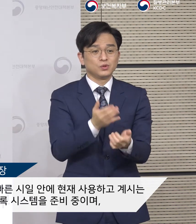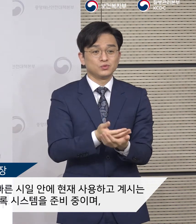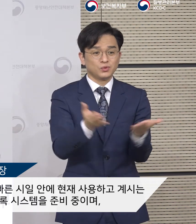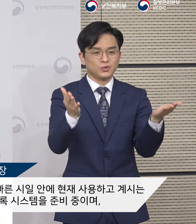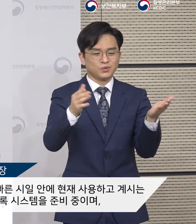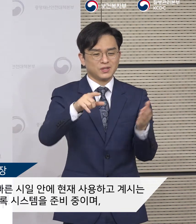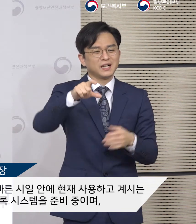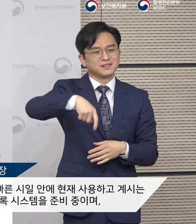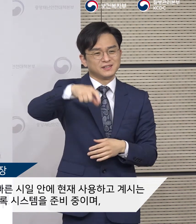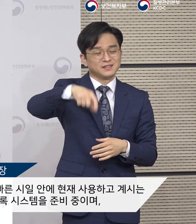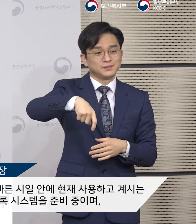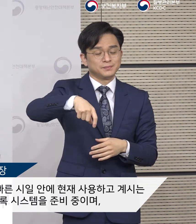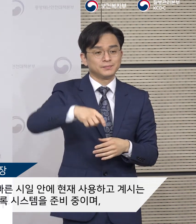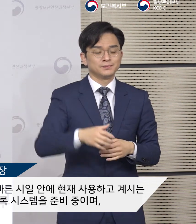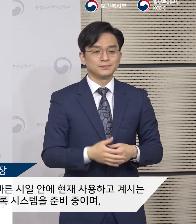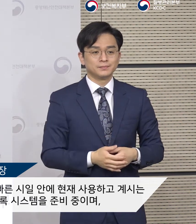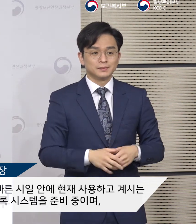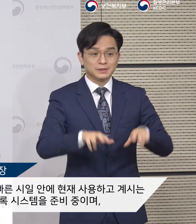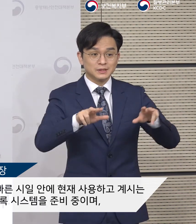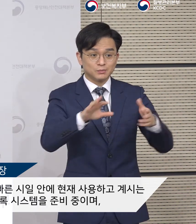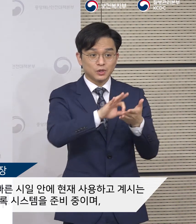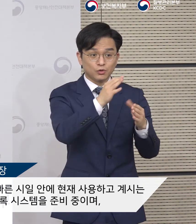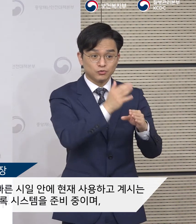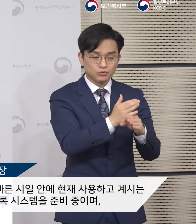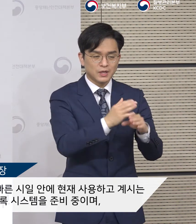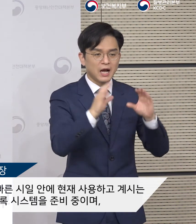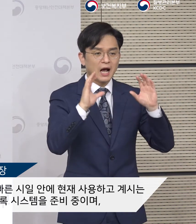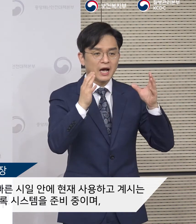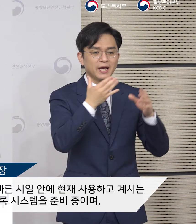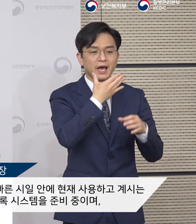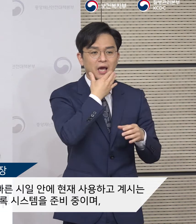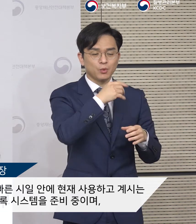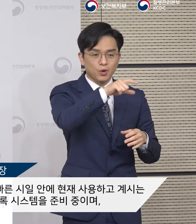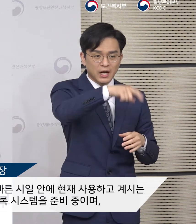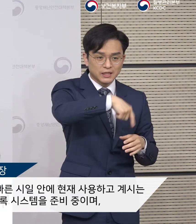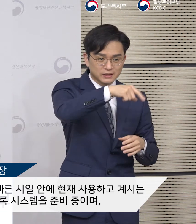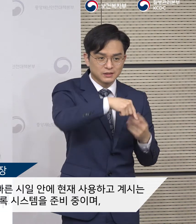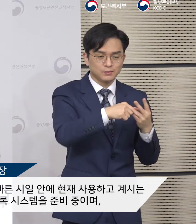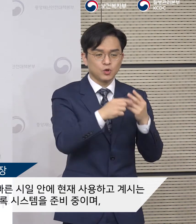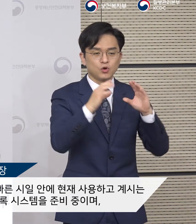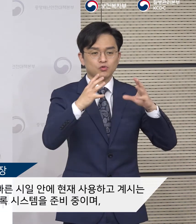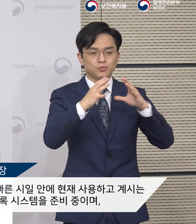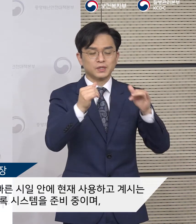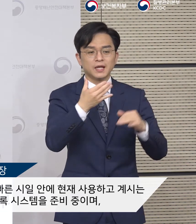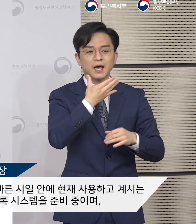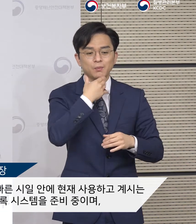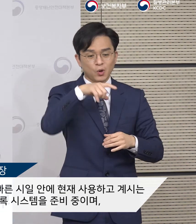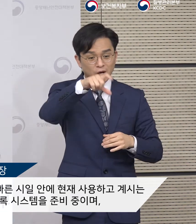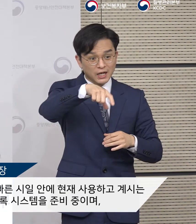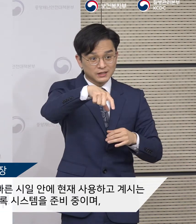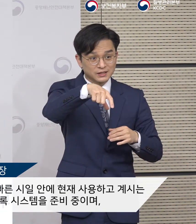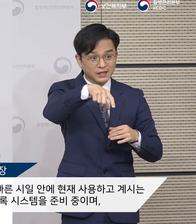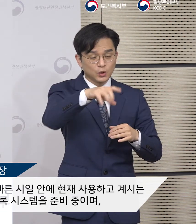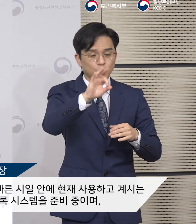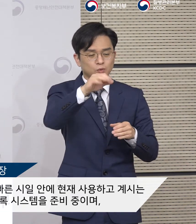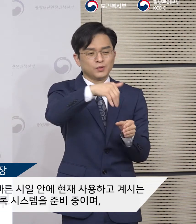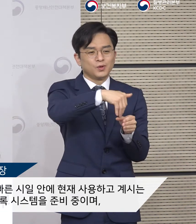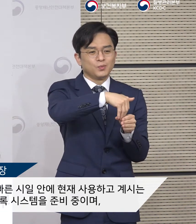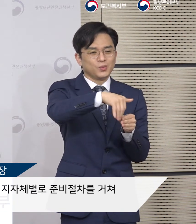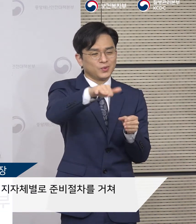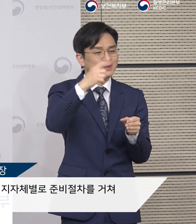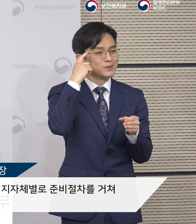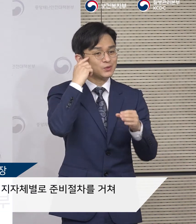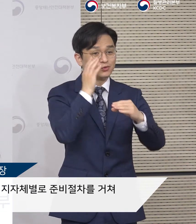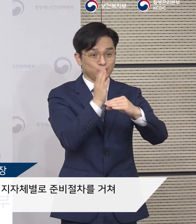대로 최대한 빠른 시일 안에 현재 사용하고 계시는 아이 행복카드 또는 국민 행복카드로 지급되도록 시스템을 준비